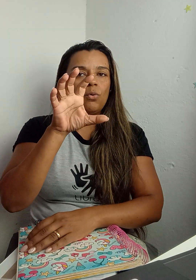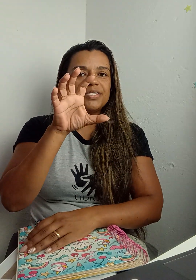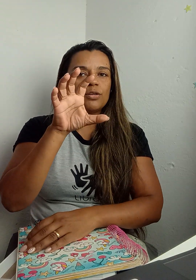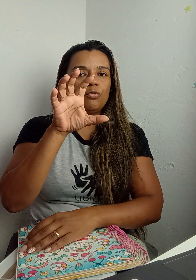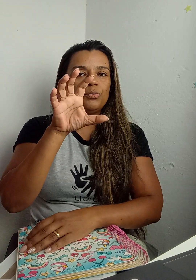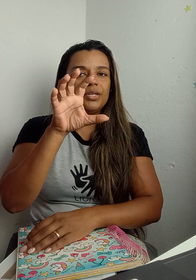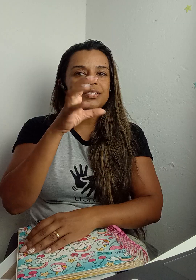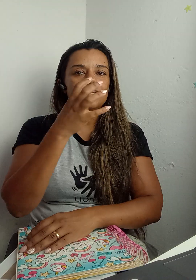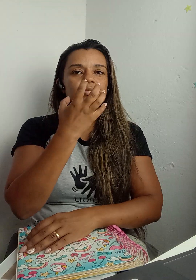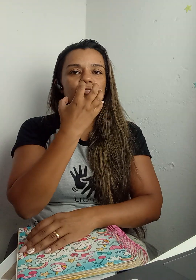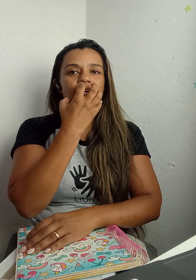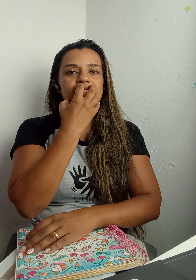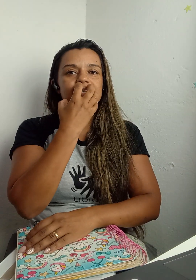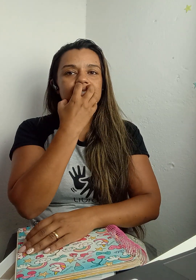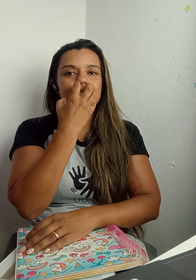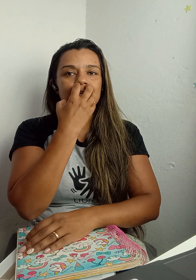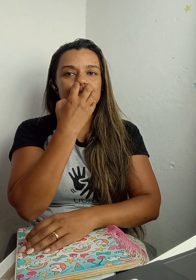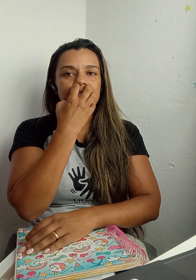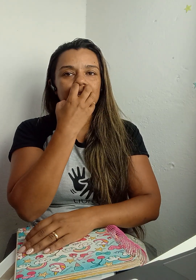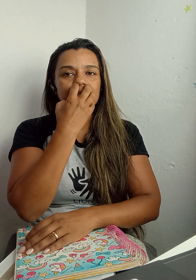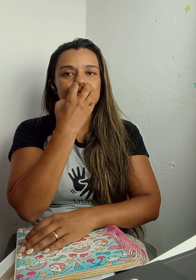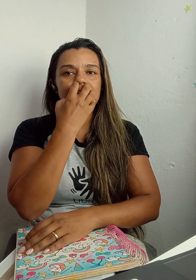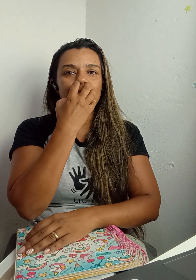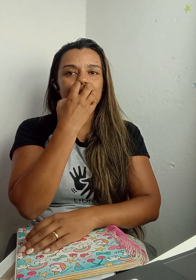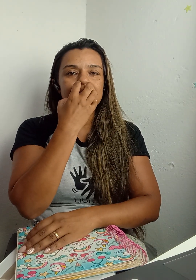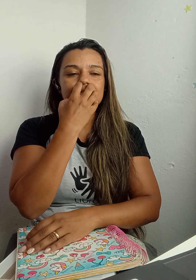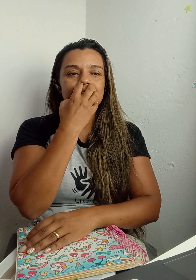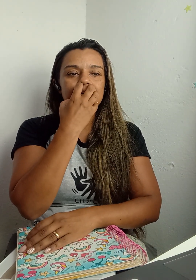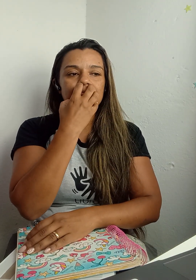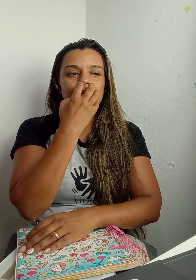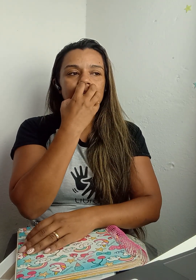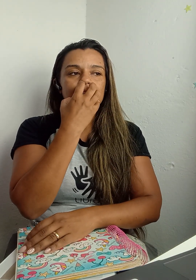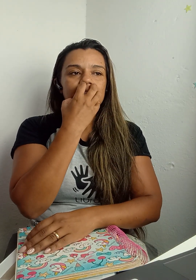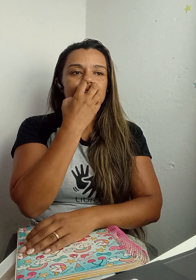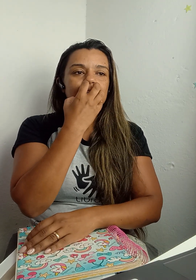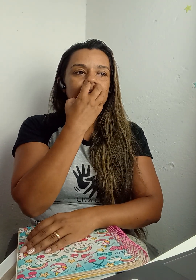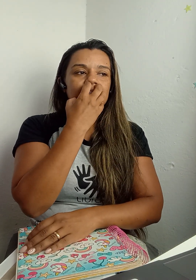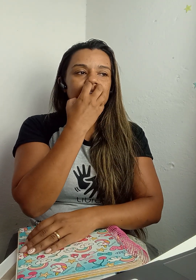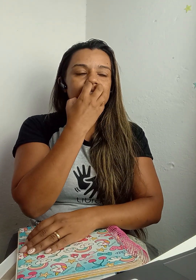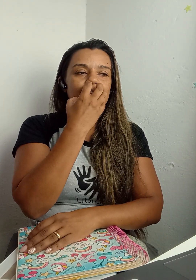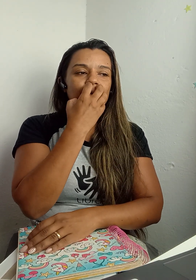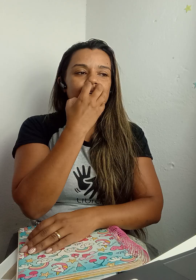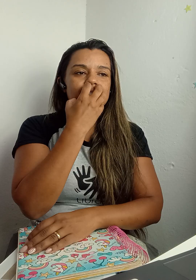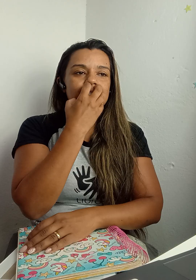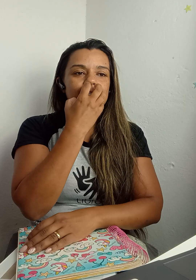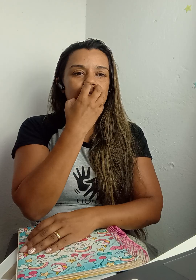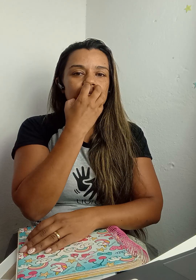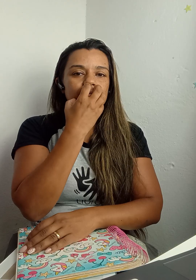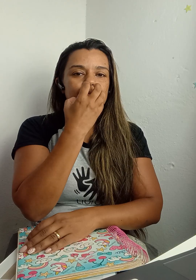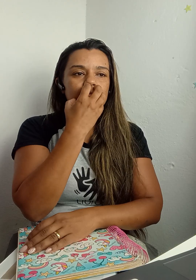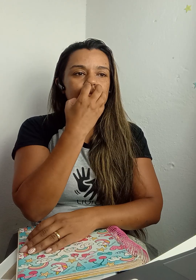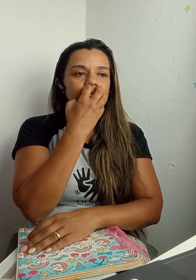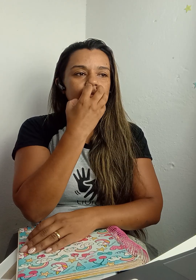essa configuração, você faz esse sinalzinho. Que sinal é esse? Que sinal é esse?